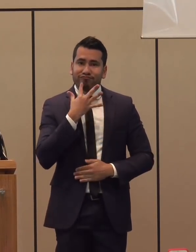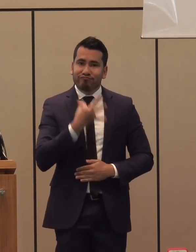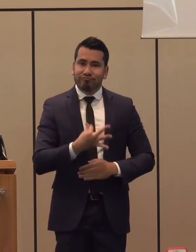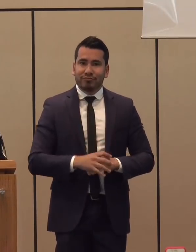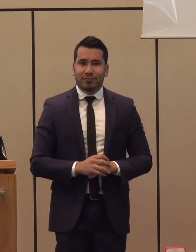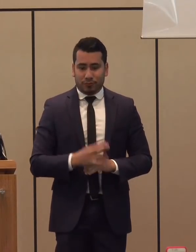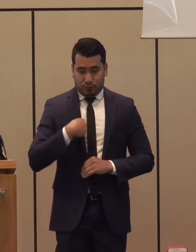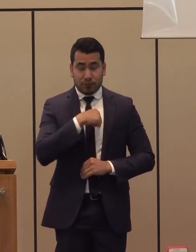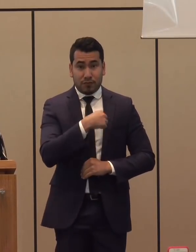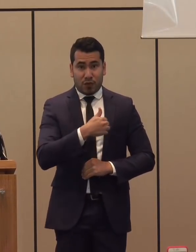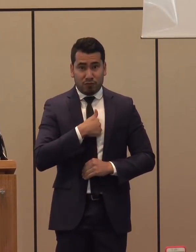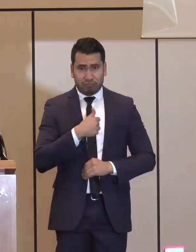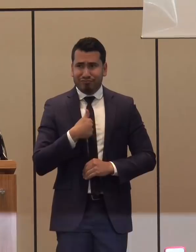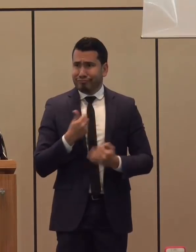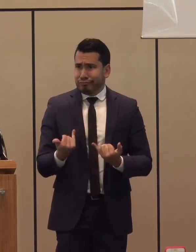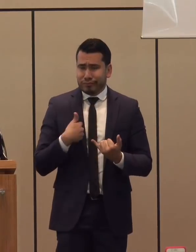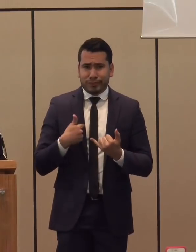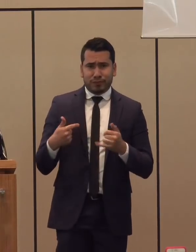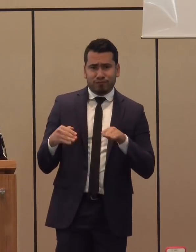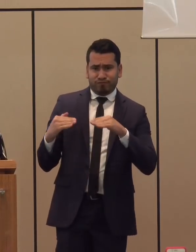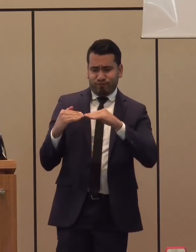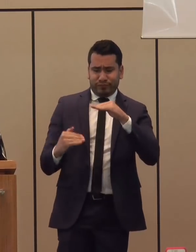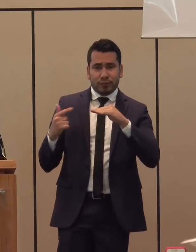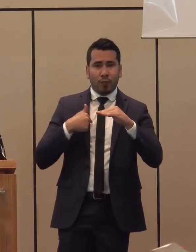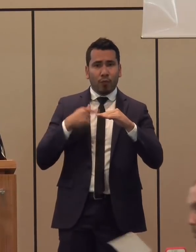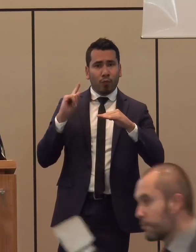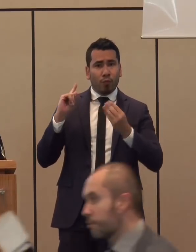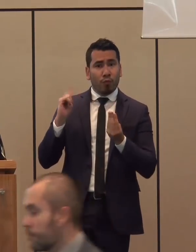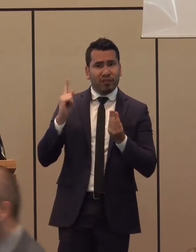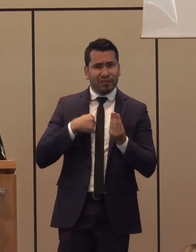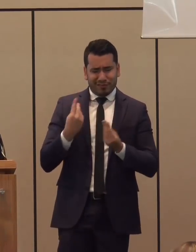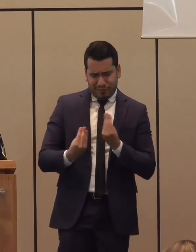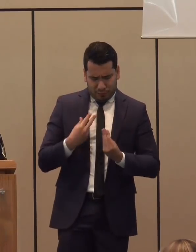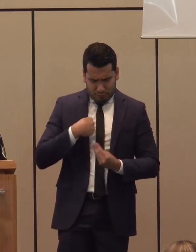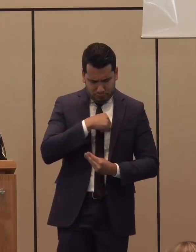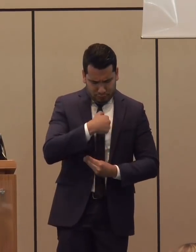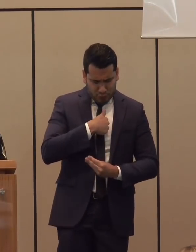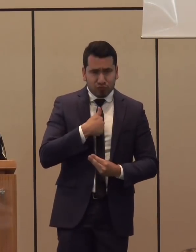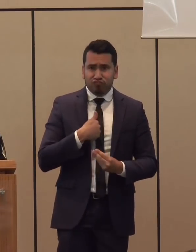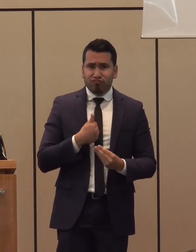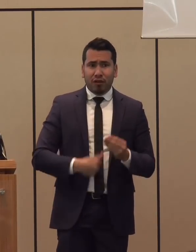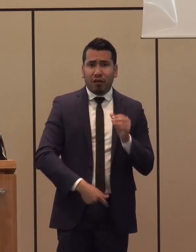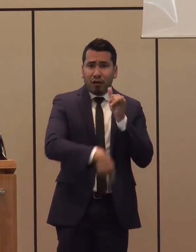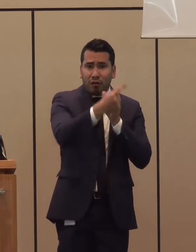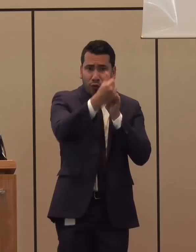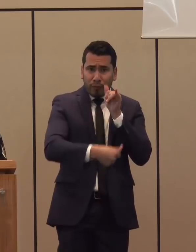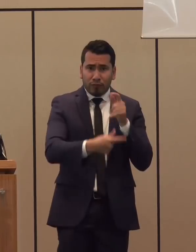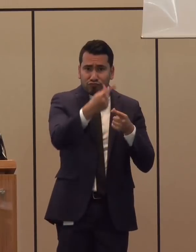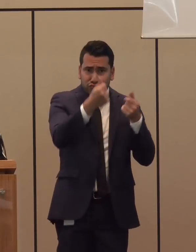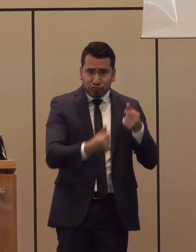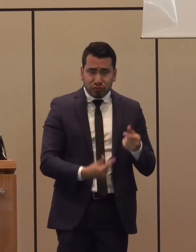en esta coyuntura política no podemos dejar que la economía y nuestras empresas